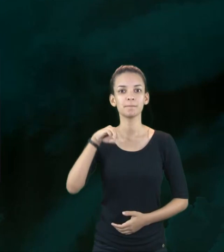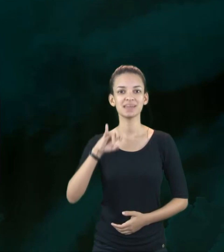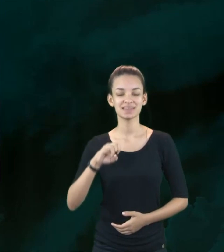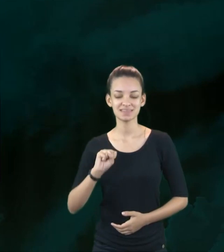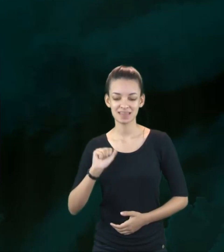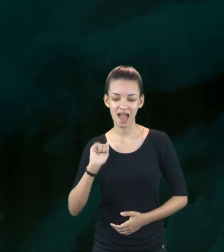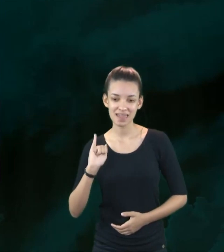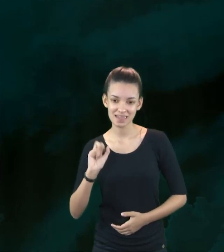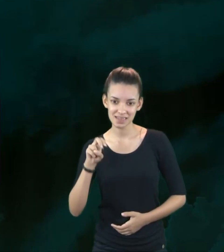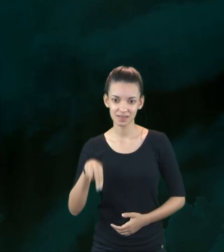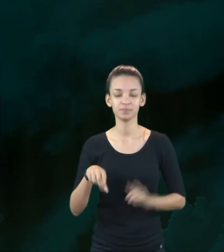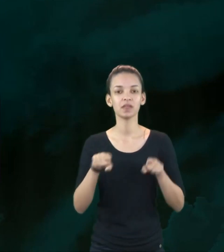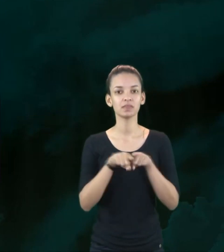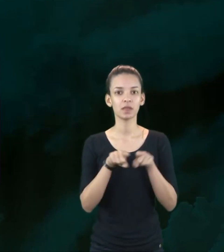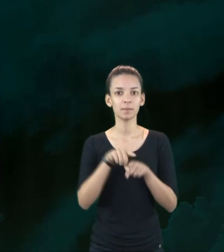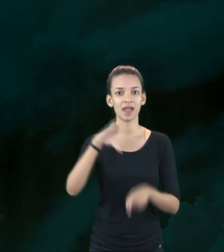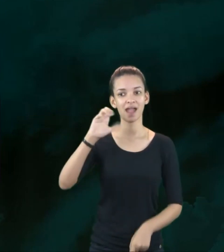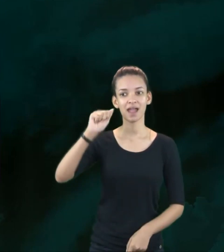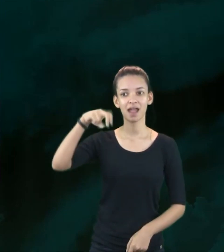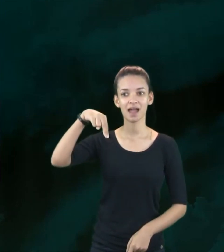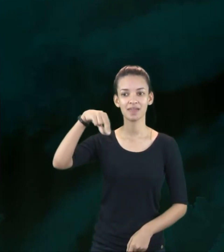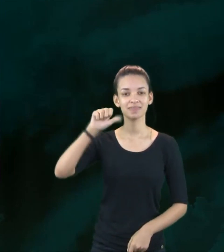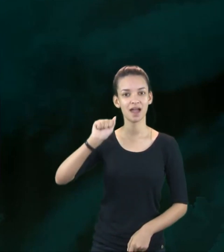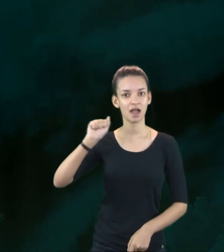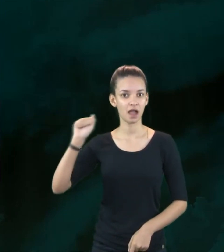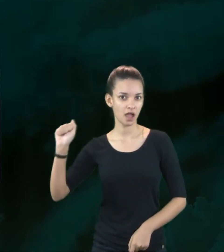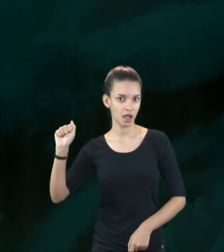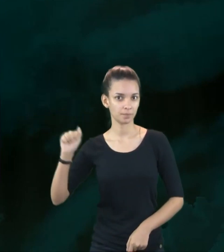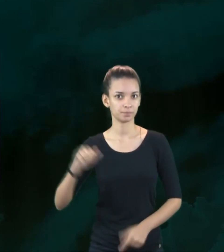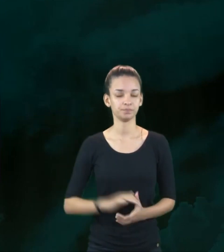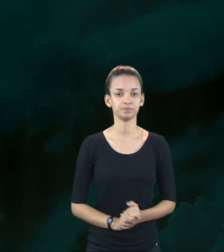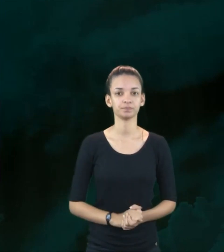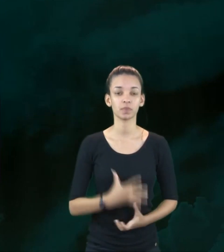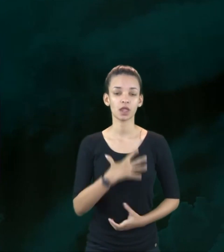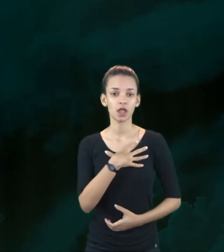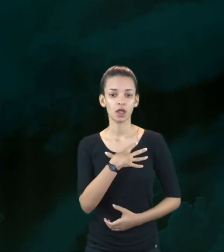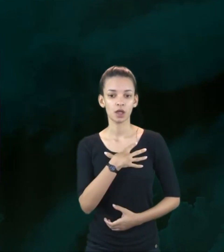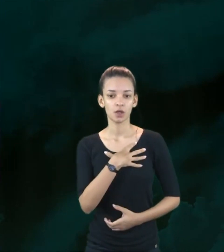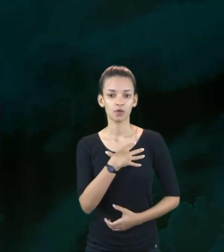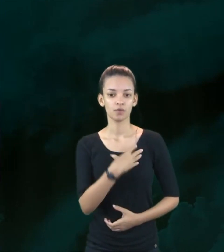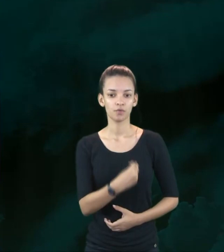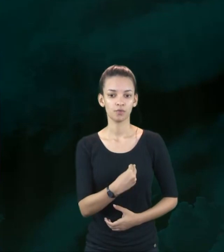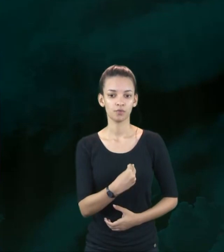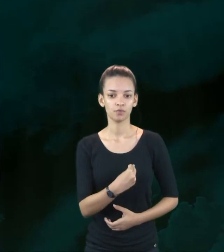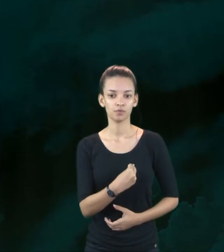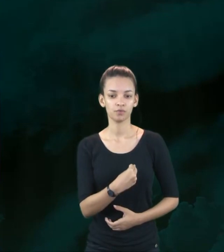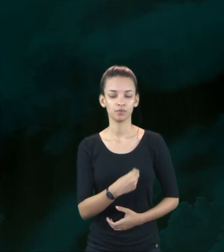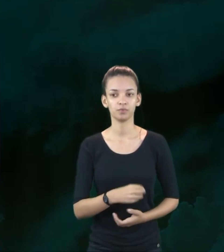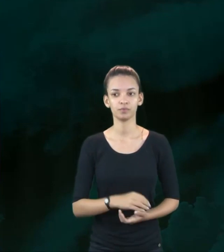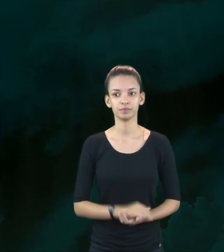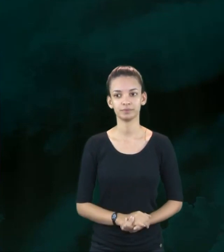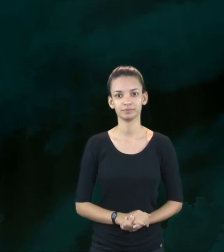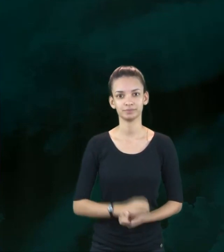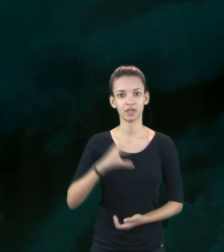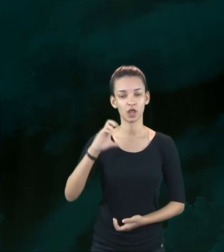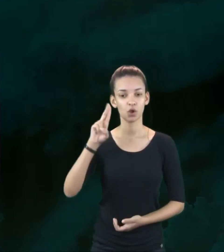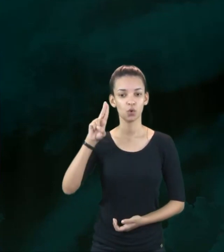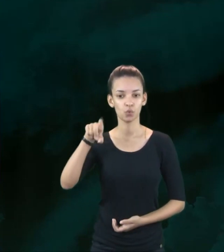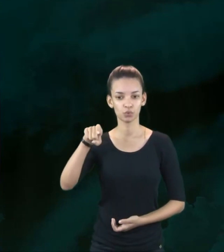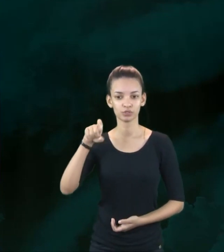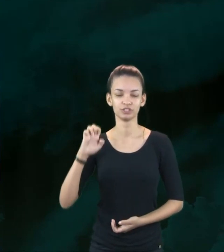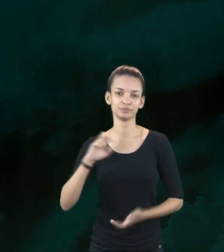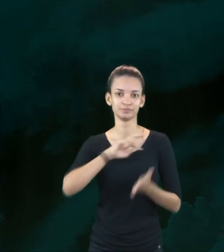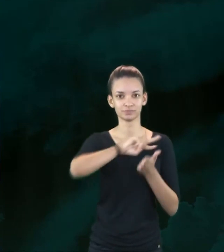Canaã. Os filhos de Cuxi, Seba, Avilá, Sabitá,